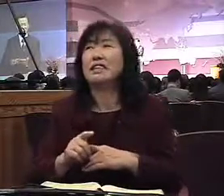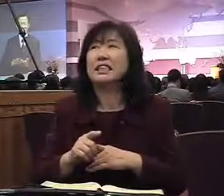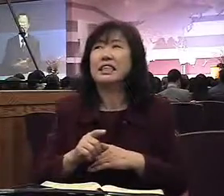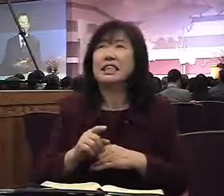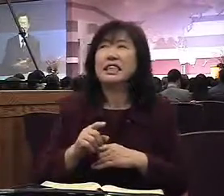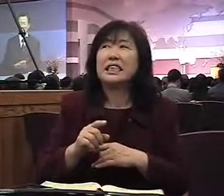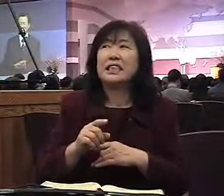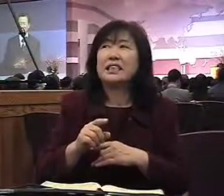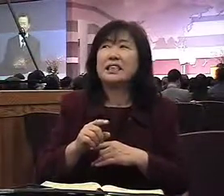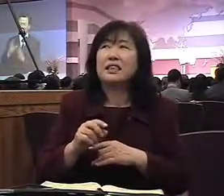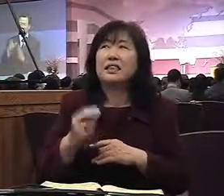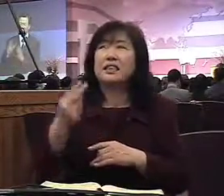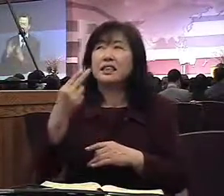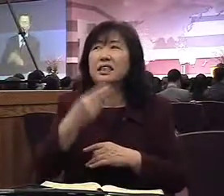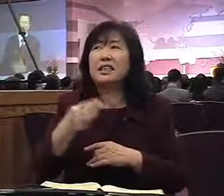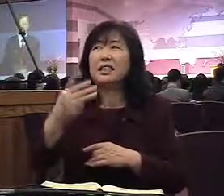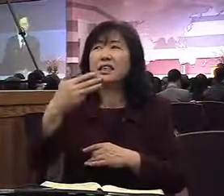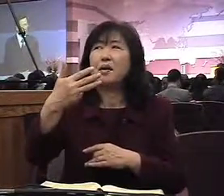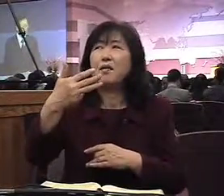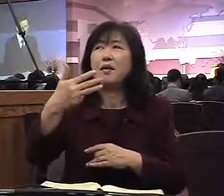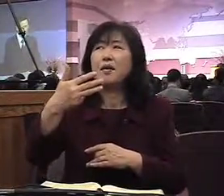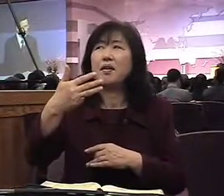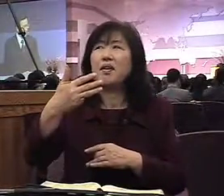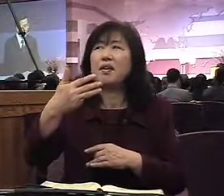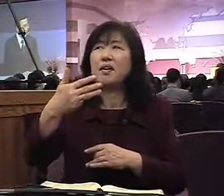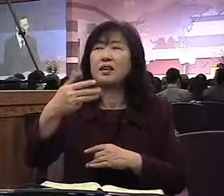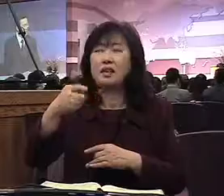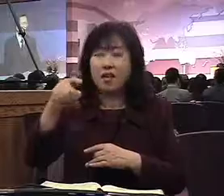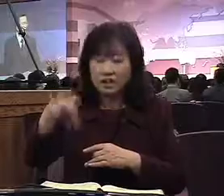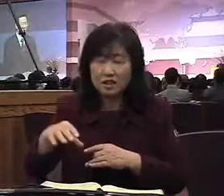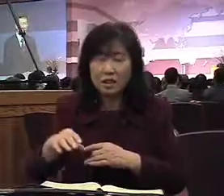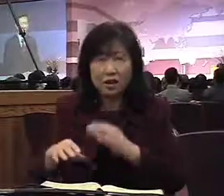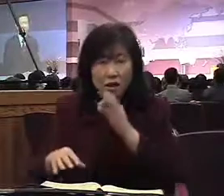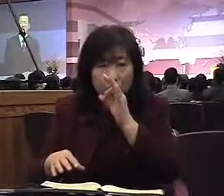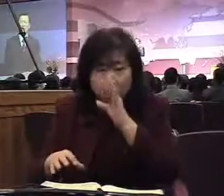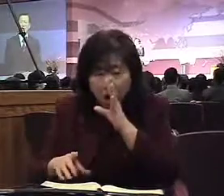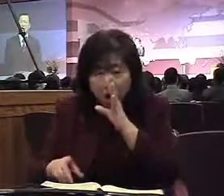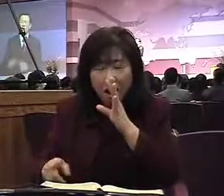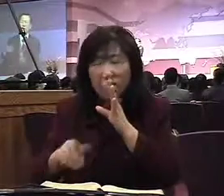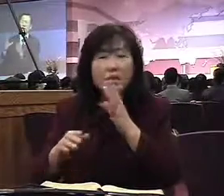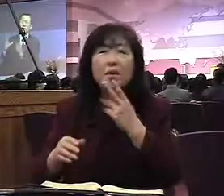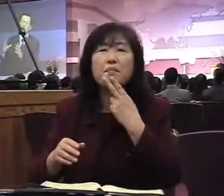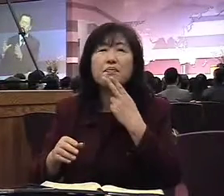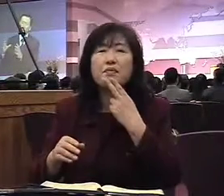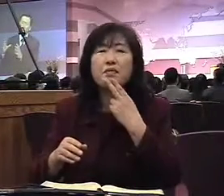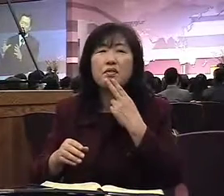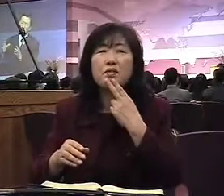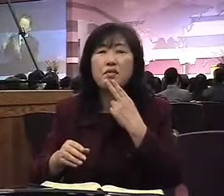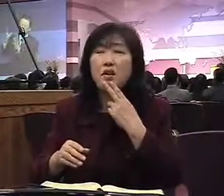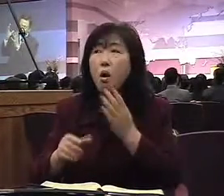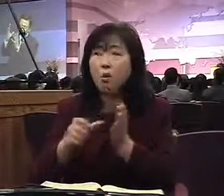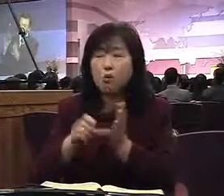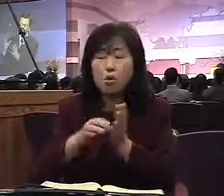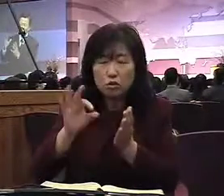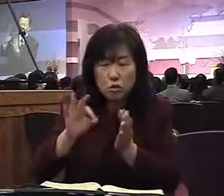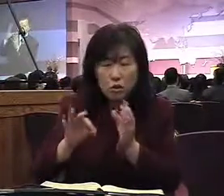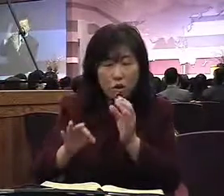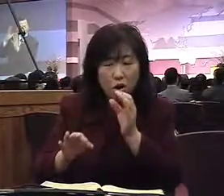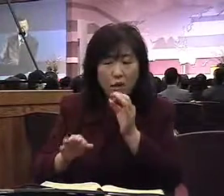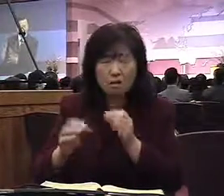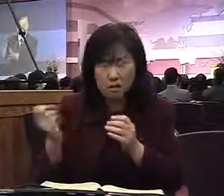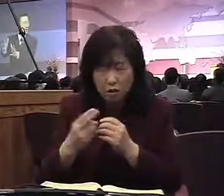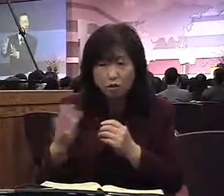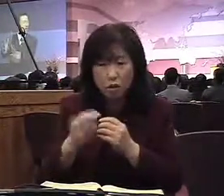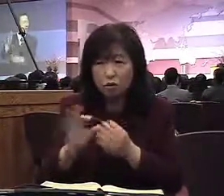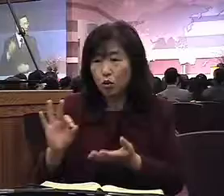잘 살려보시고 거기서 구멍 나지 않도록 해주십니다. 물질의 망태 어디가 구멍 나? 왜 자꾸